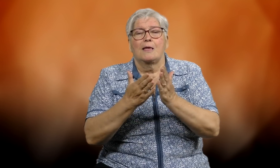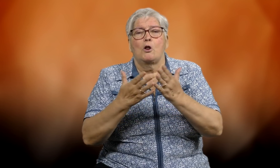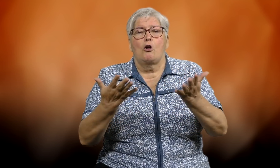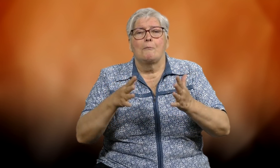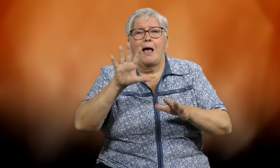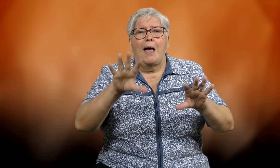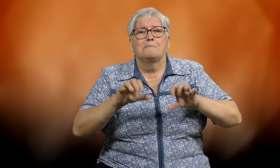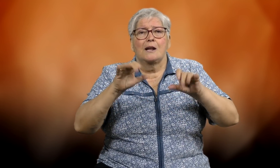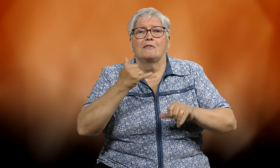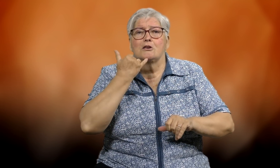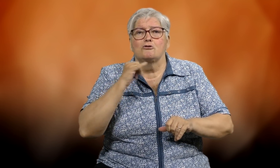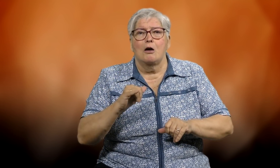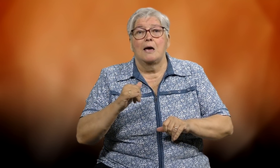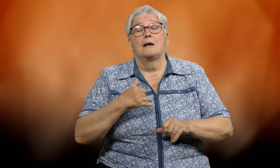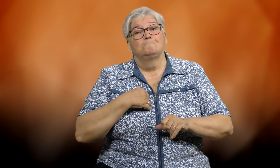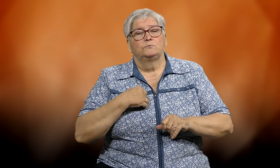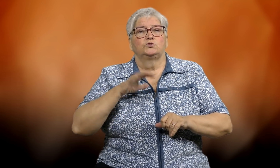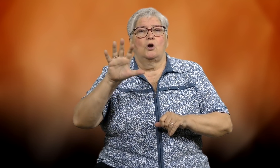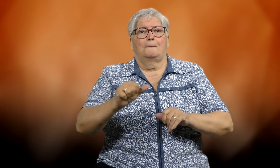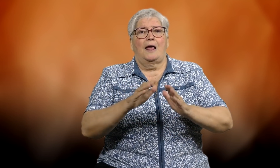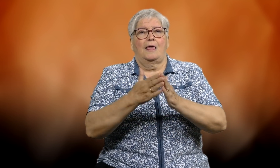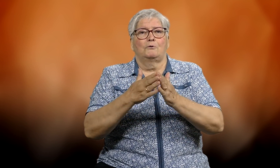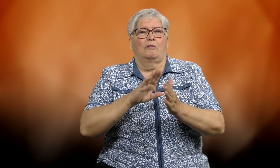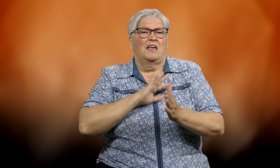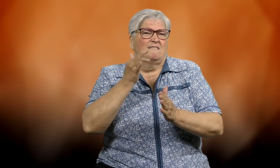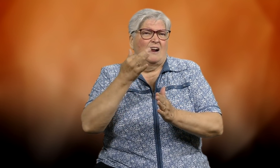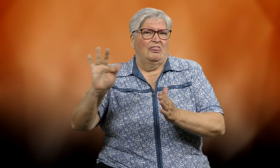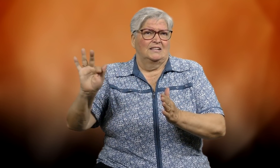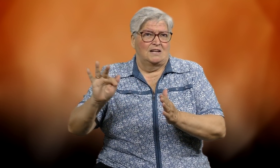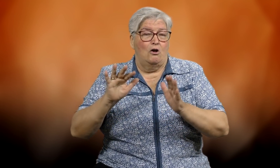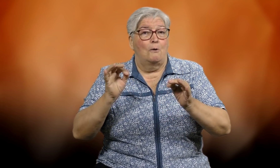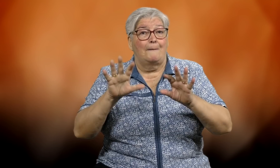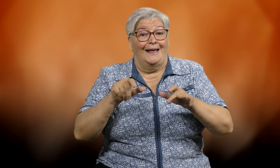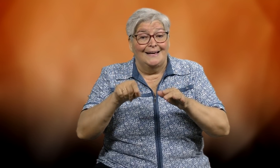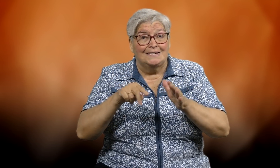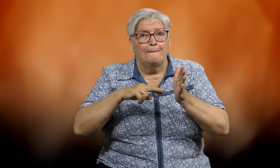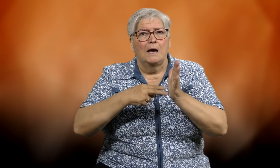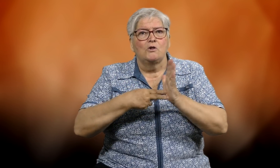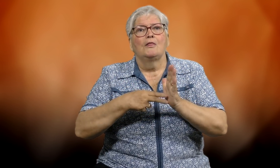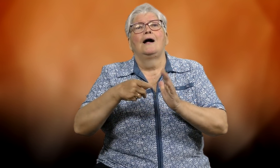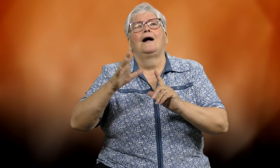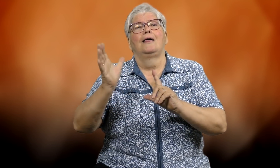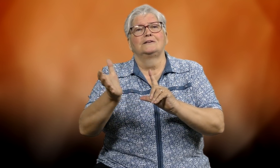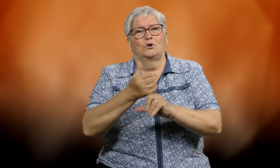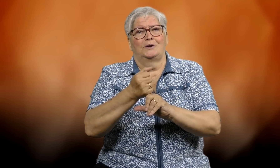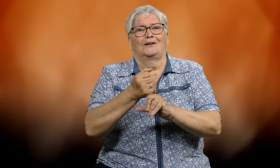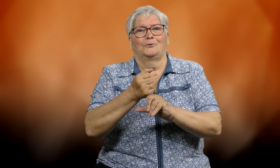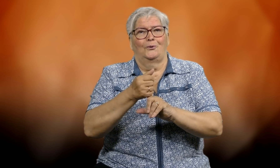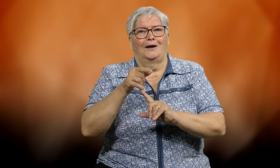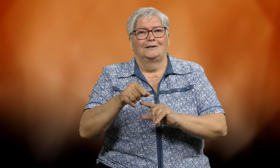fet en llengua de signes, no sabíem què fer. Llavors vaig voler una mica aprendre de material didàctic, per exemple